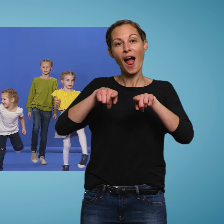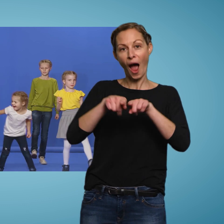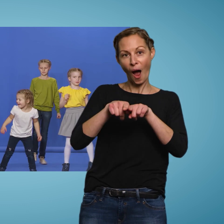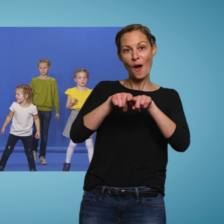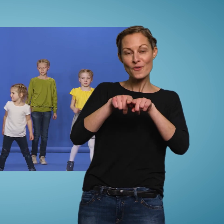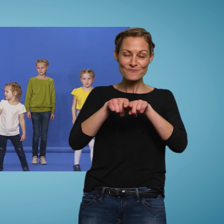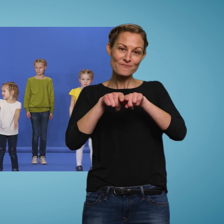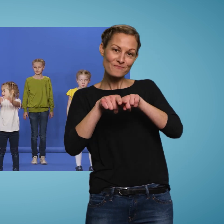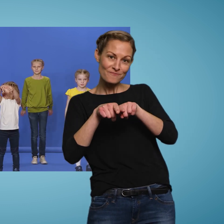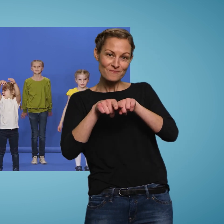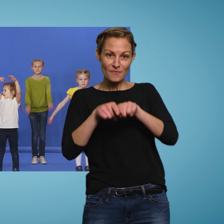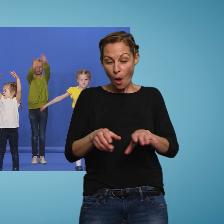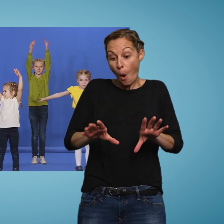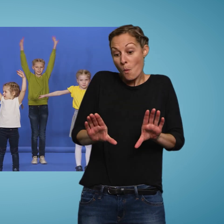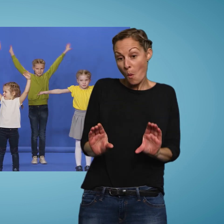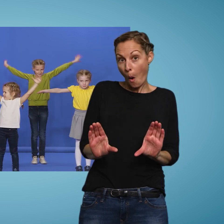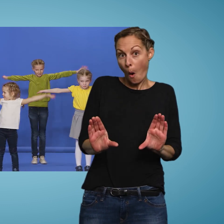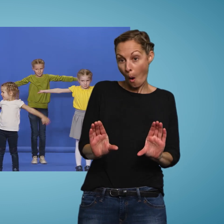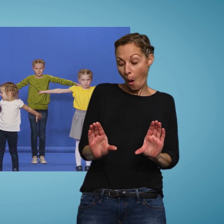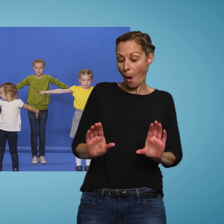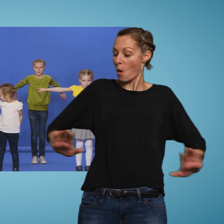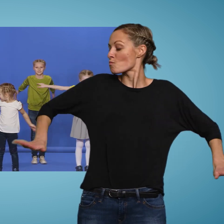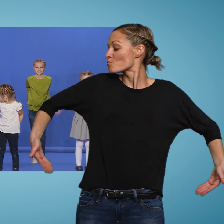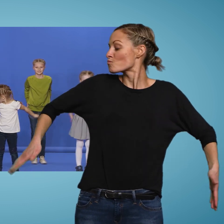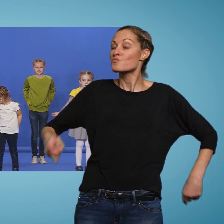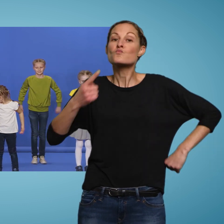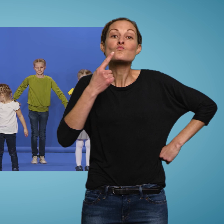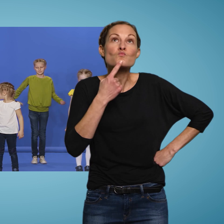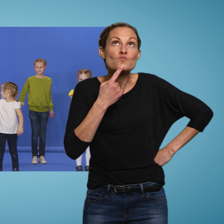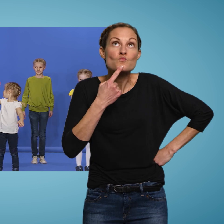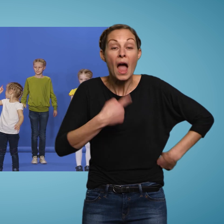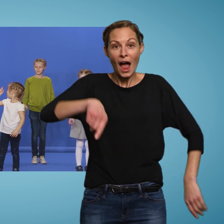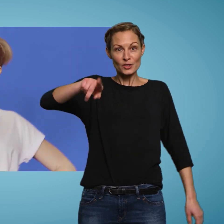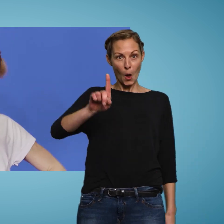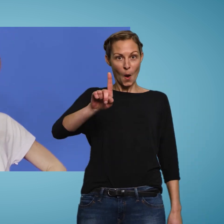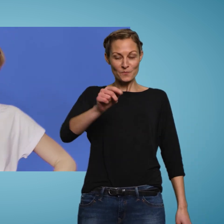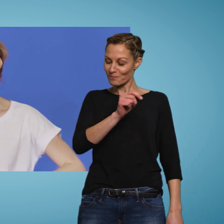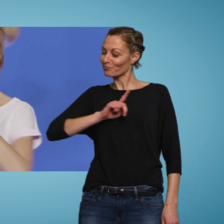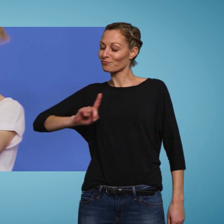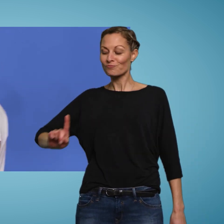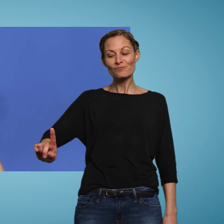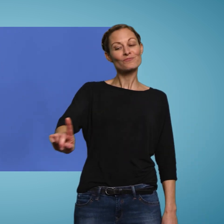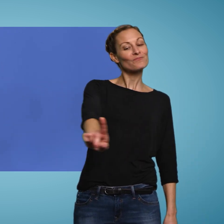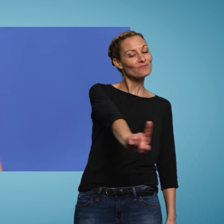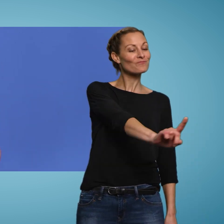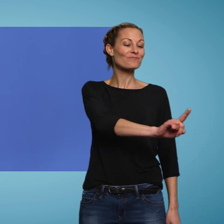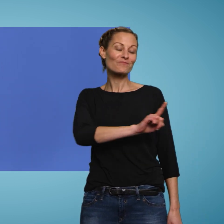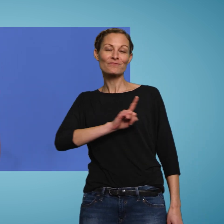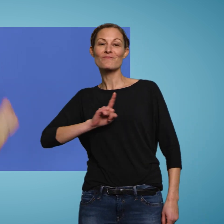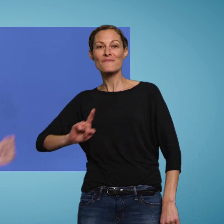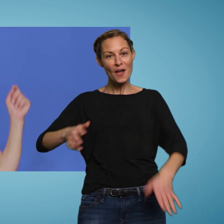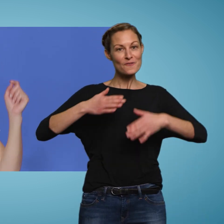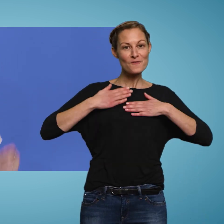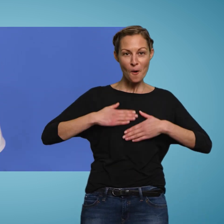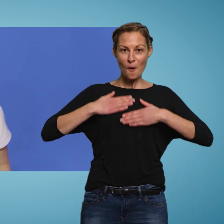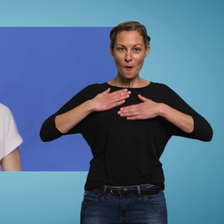rechte auch, klopft sich zweimal auf den Po und dann sagt er so, ich dreh mich mal im Kreis,